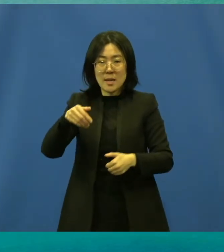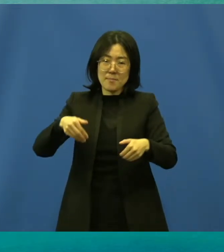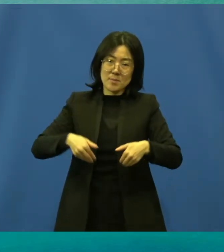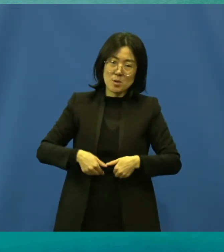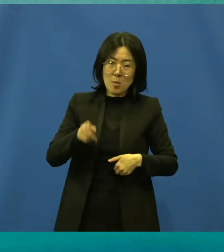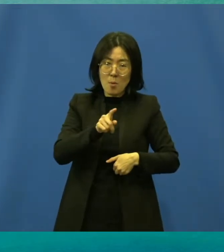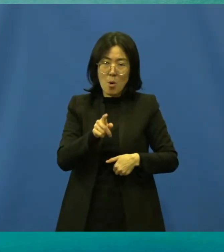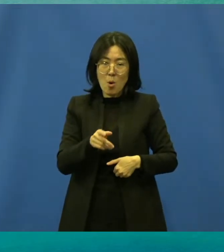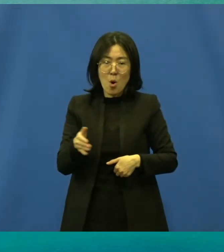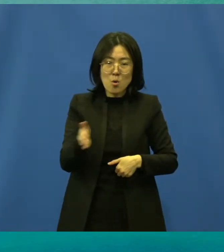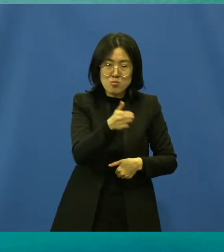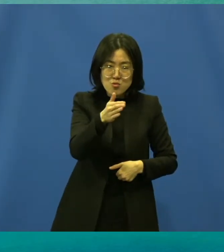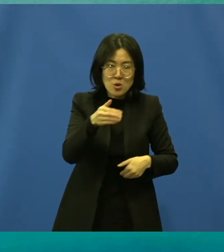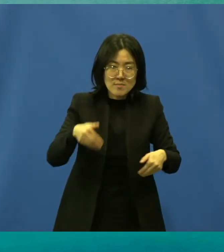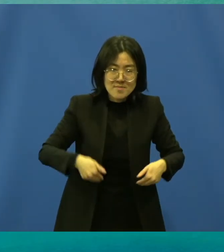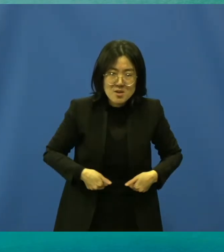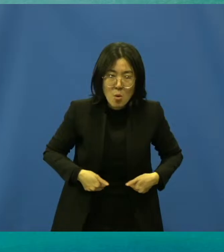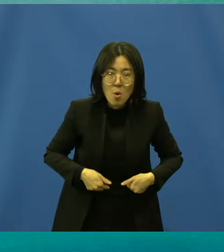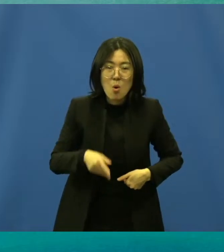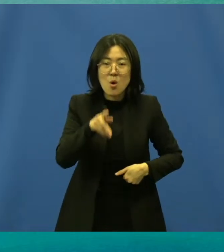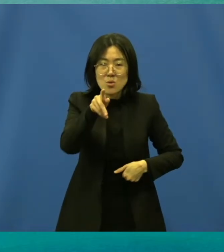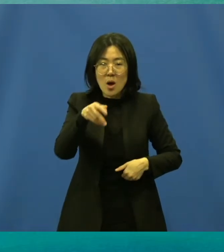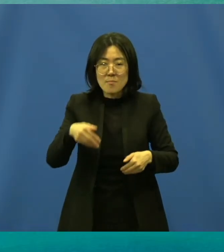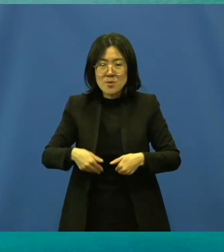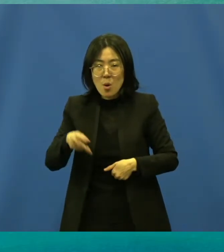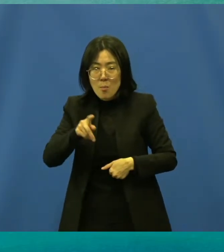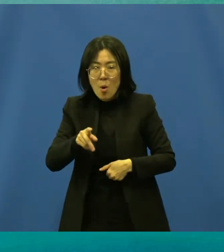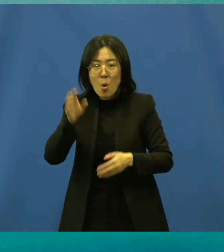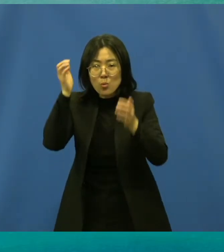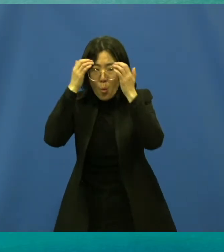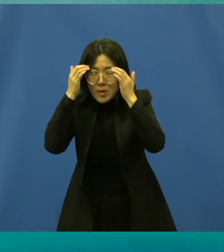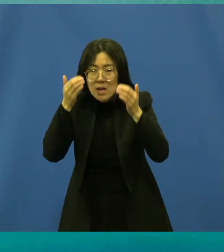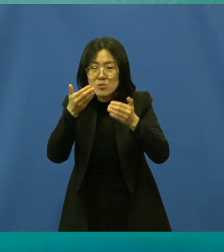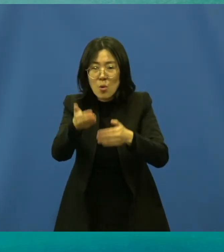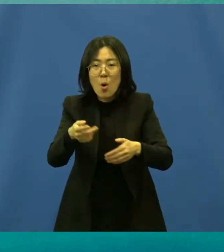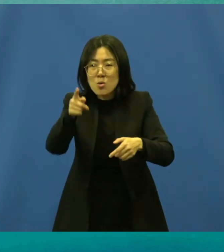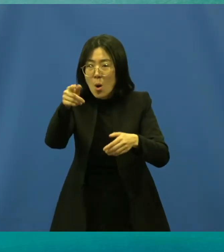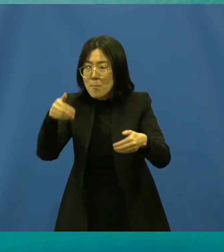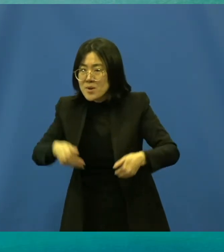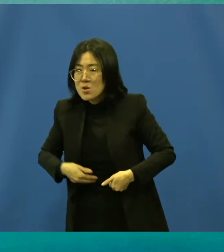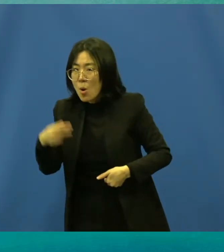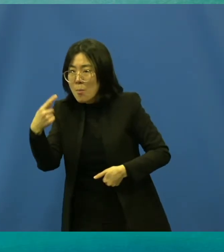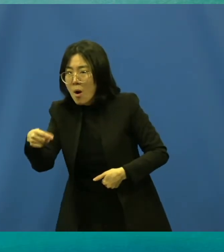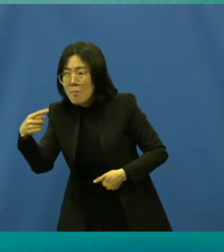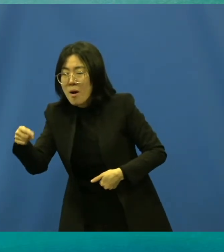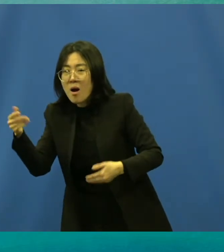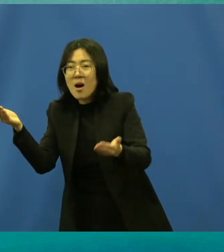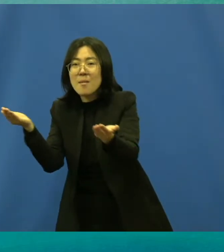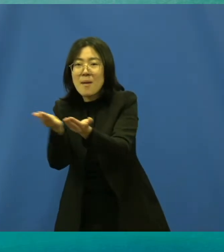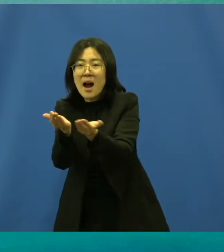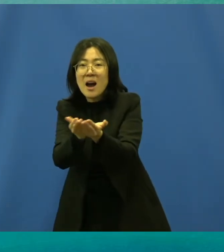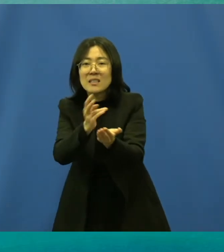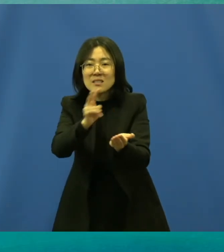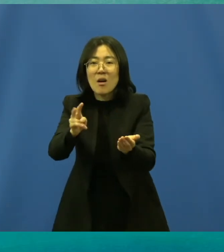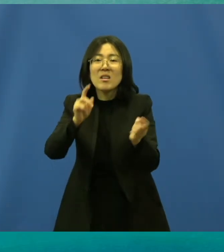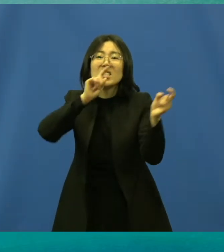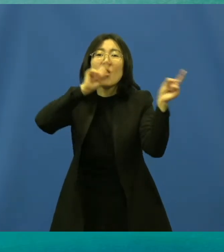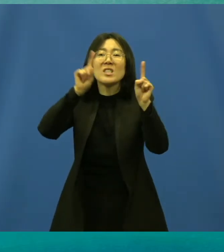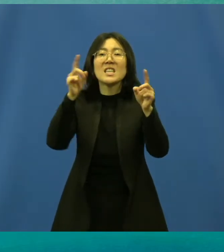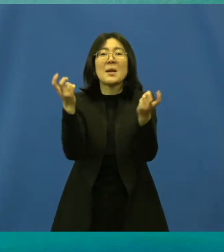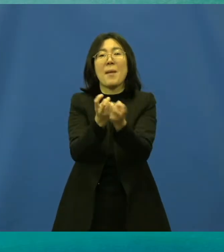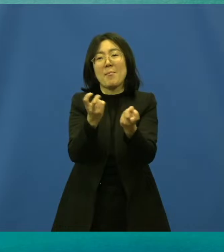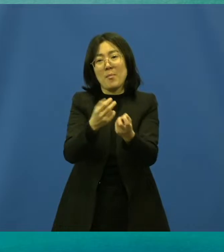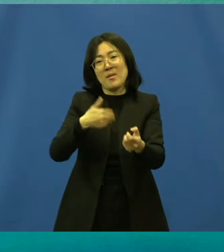것입니다. 수업을 잘 받아들이면 언젠가는 기쁨의 날이 오는 것이죠.